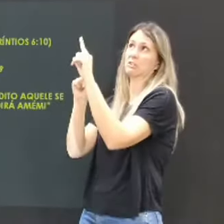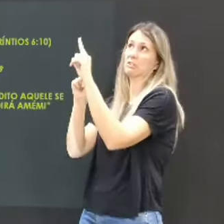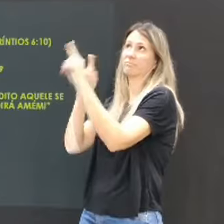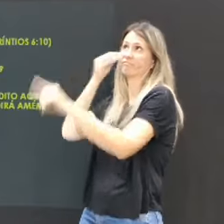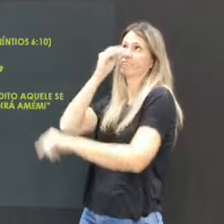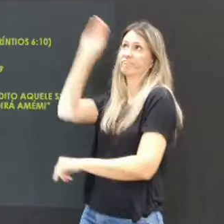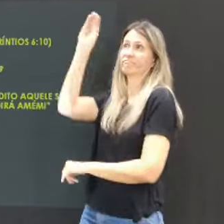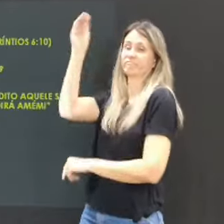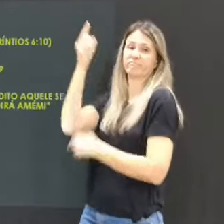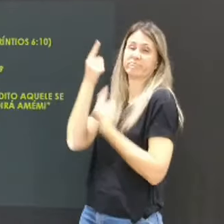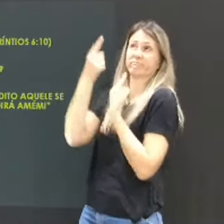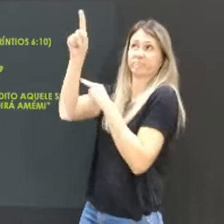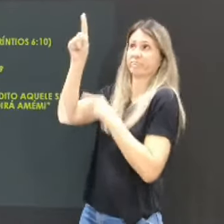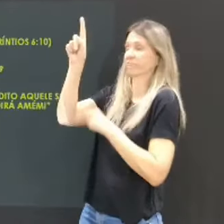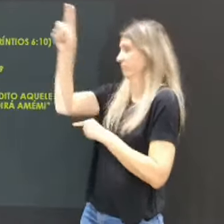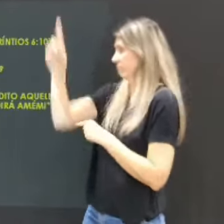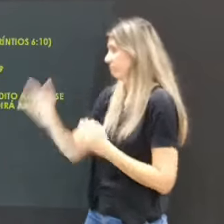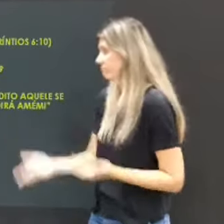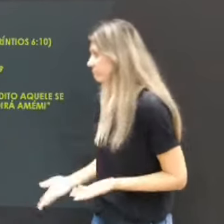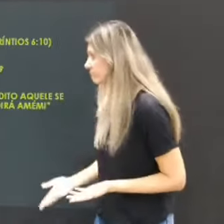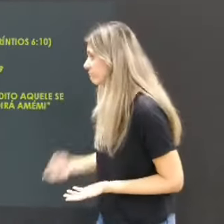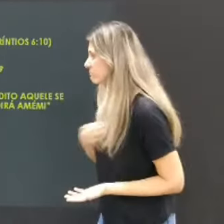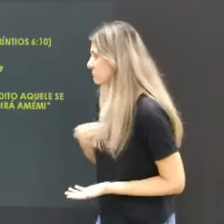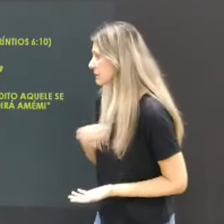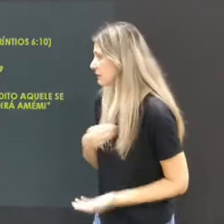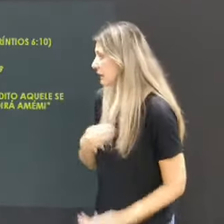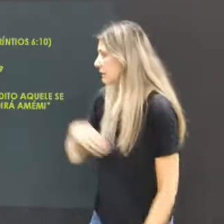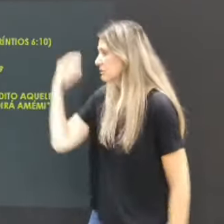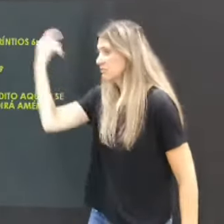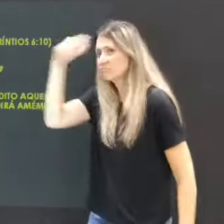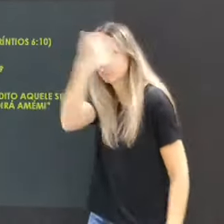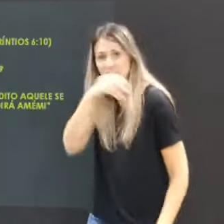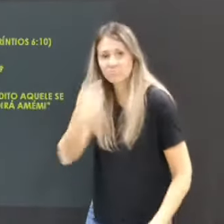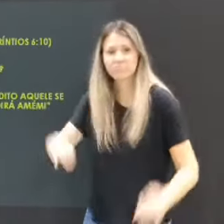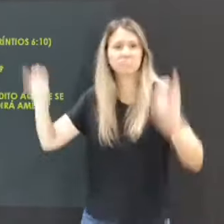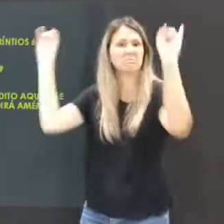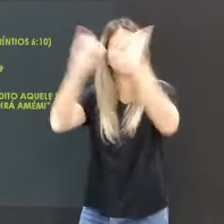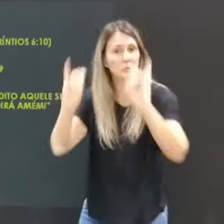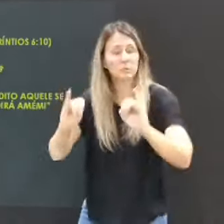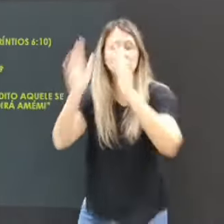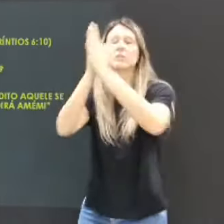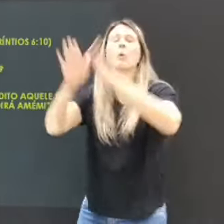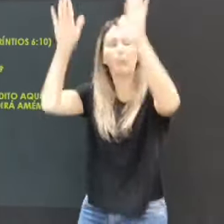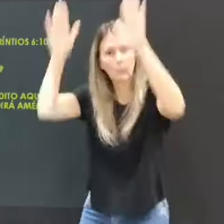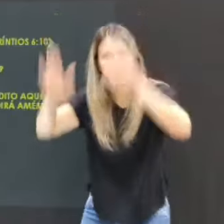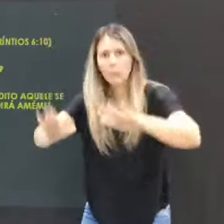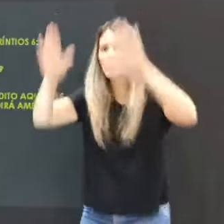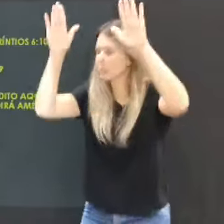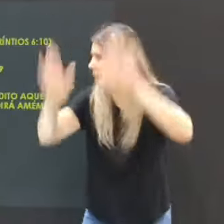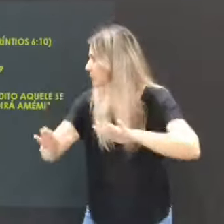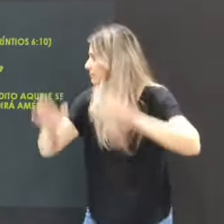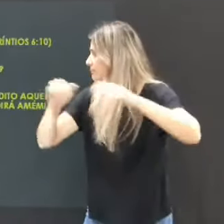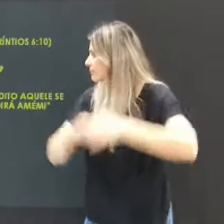Deus. É desprezar a Deus, é pecado contra Deus. Feitiçaria, idolatria, né,